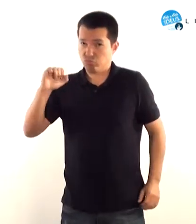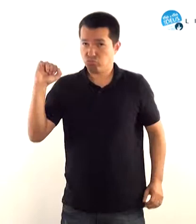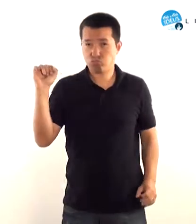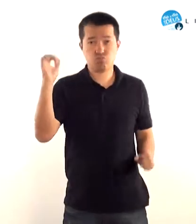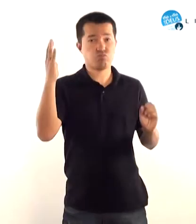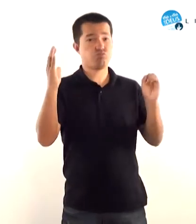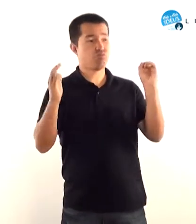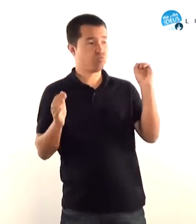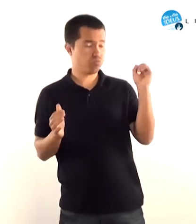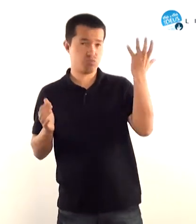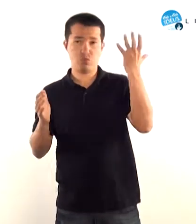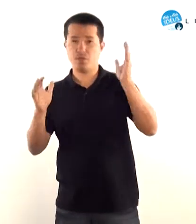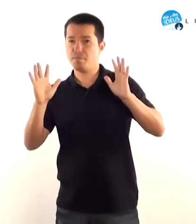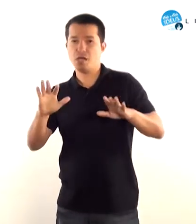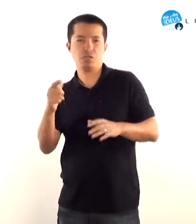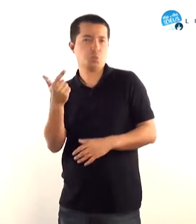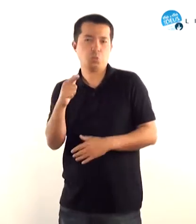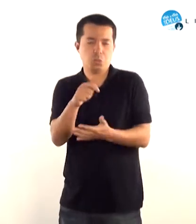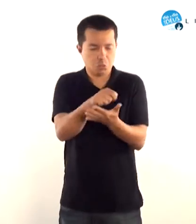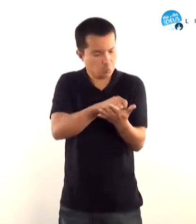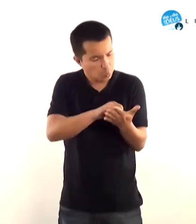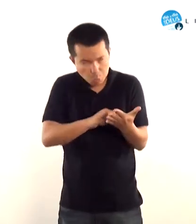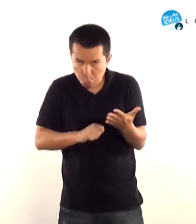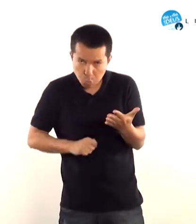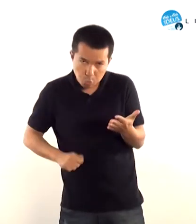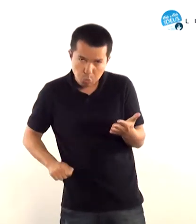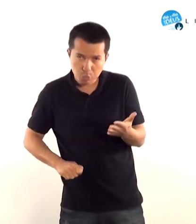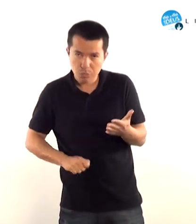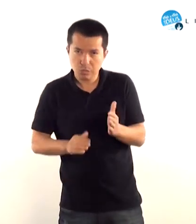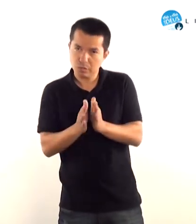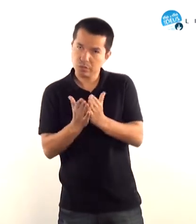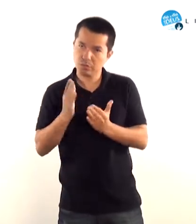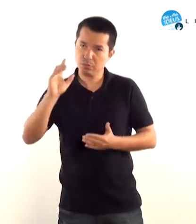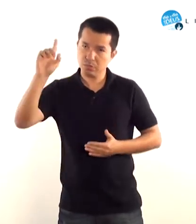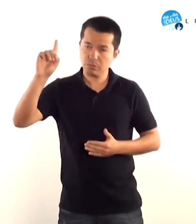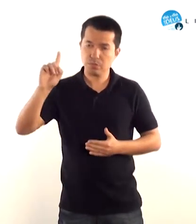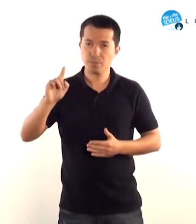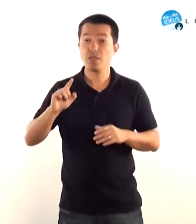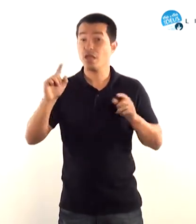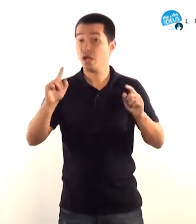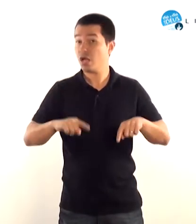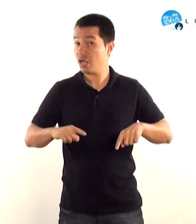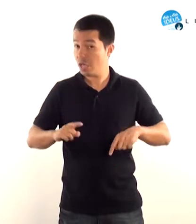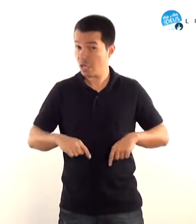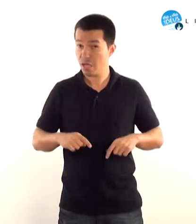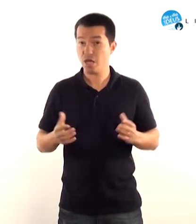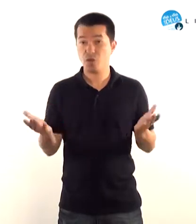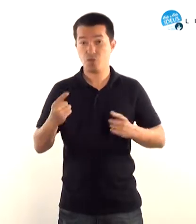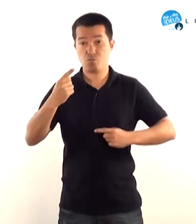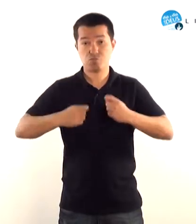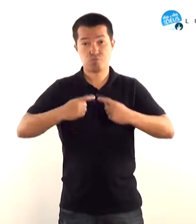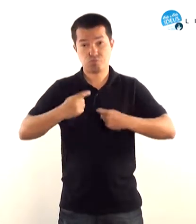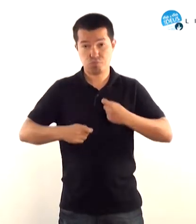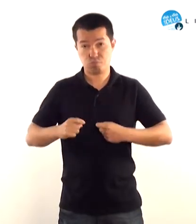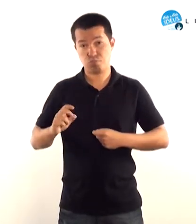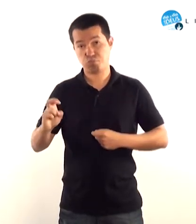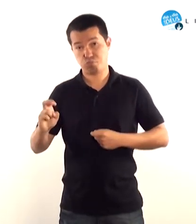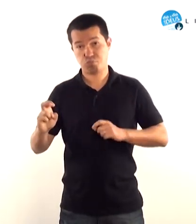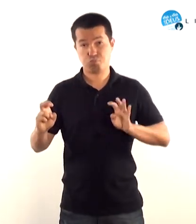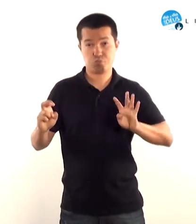nenhuma delas tinha sido ainda relatada na Bíblia. Essa é a primeira vez que uma batalha é relatada na Bíblia,